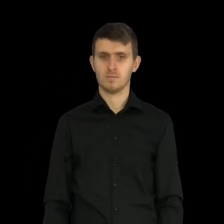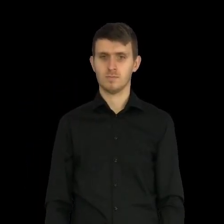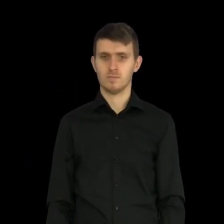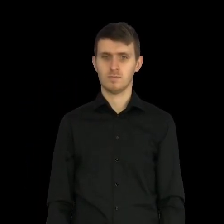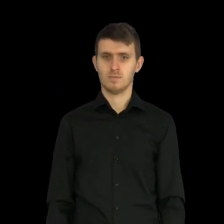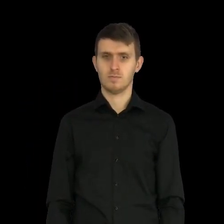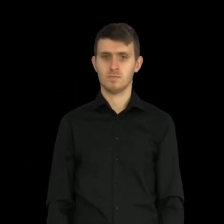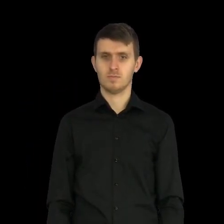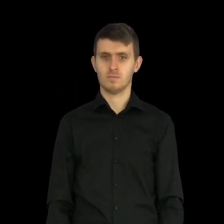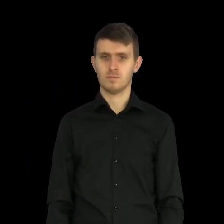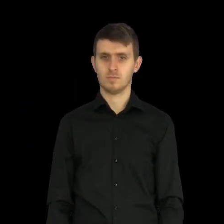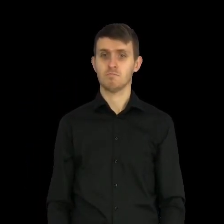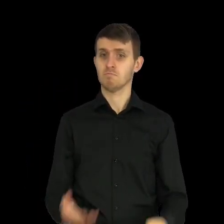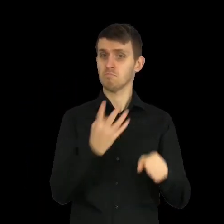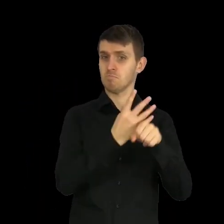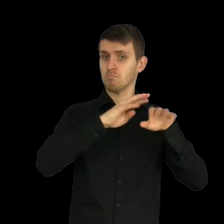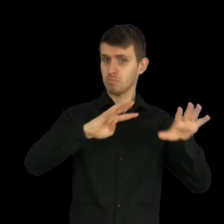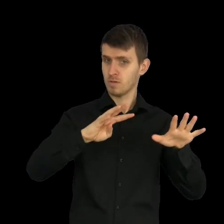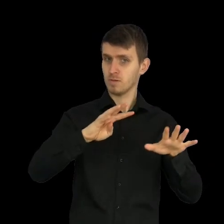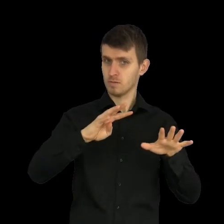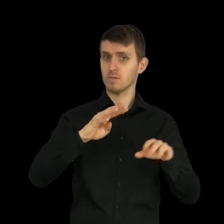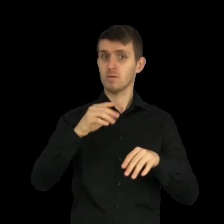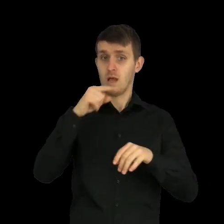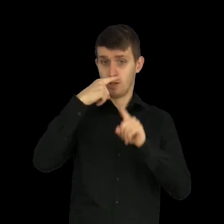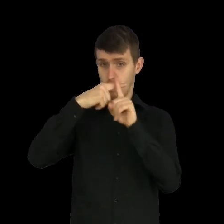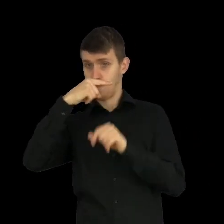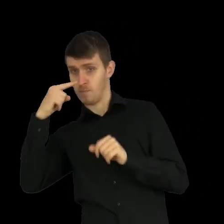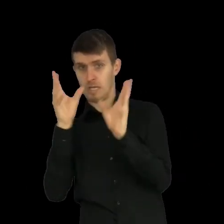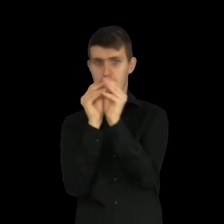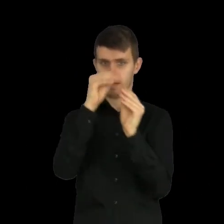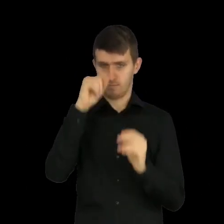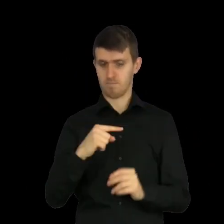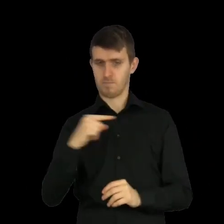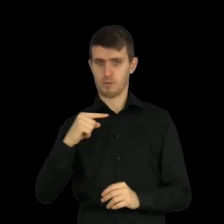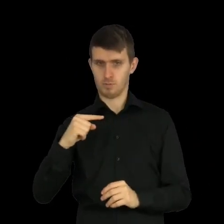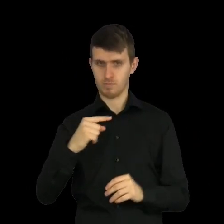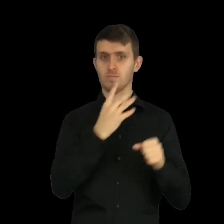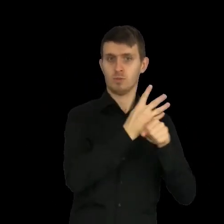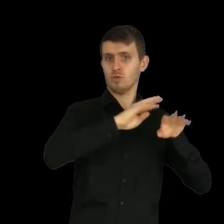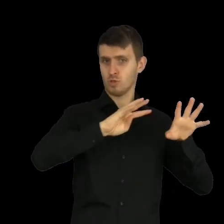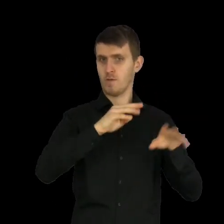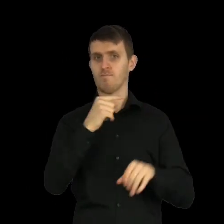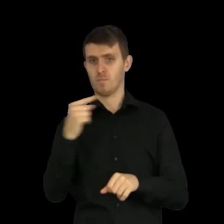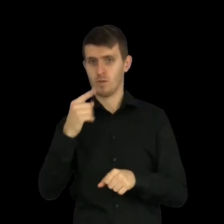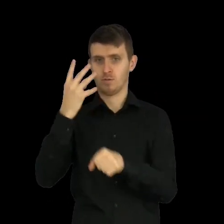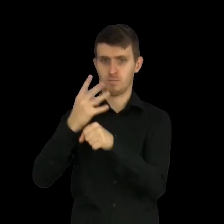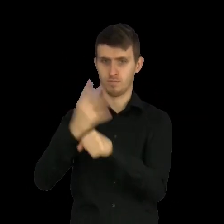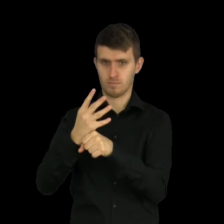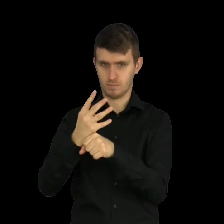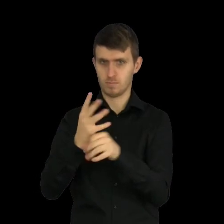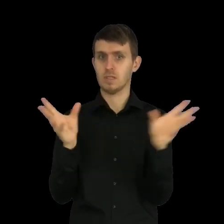8. Mamy zatem 49, dodać minus 40, co w praktyce oznacza 49,